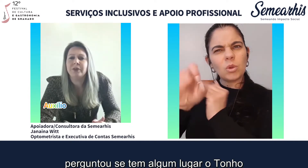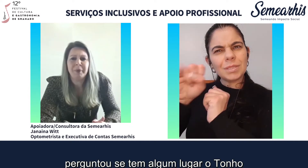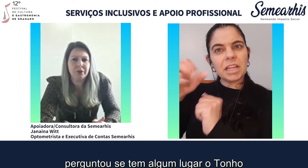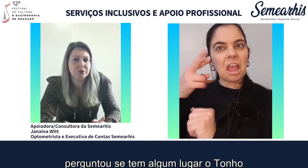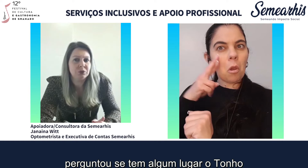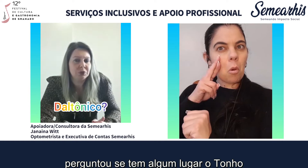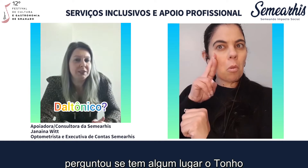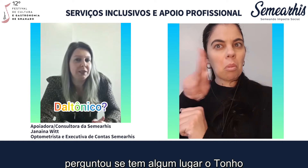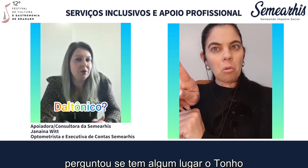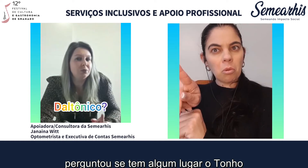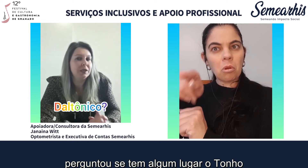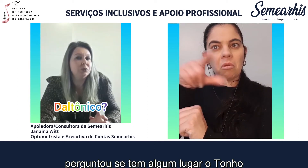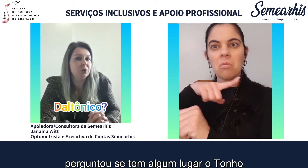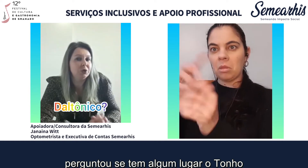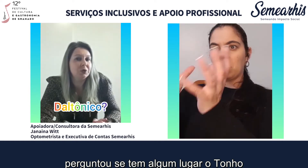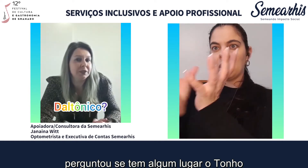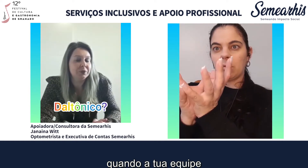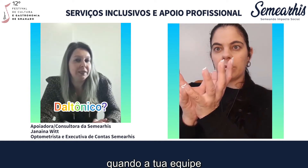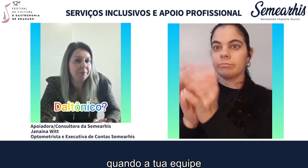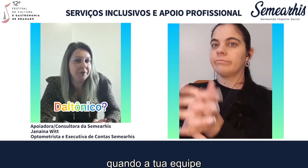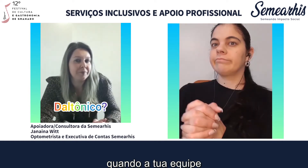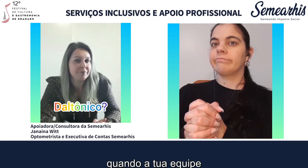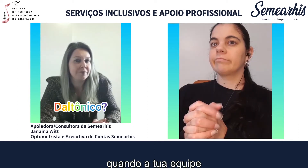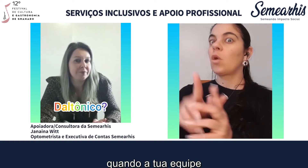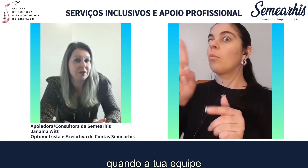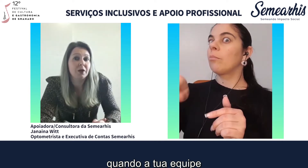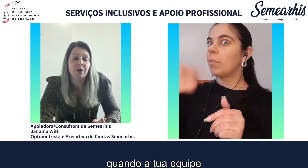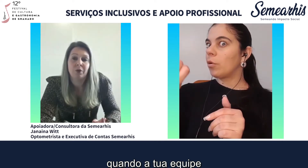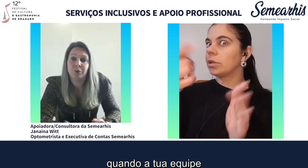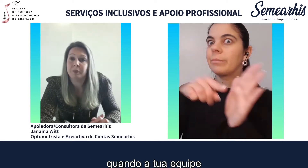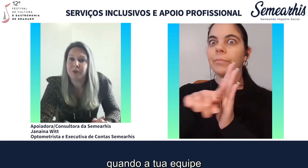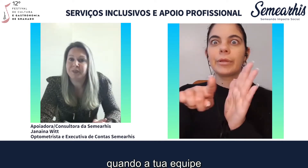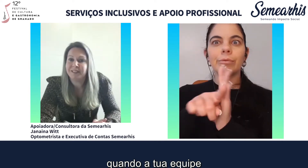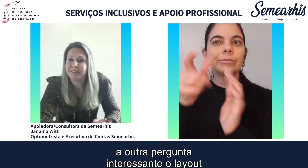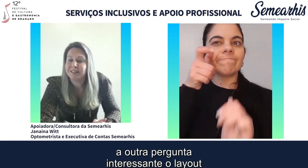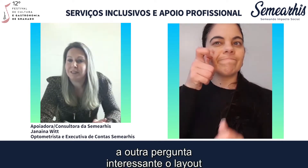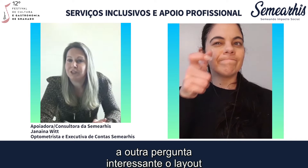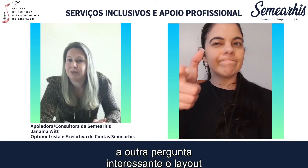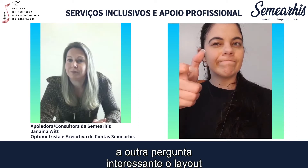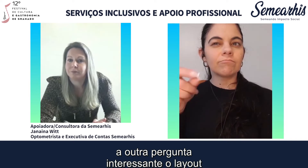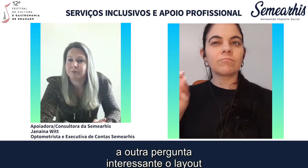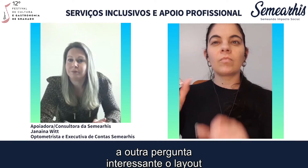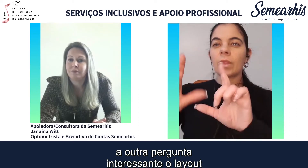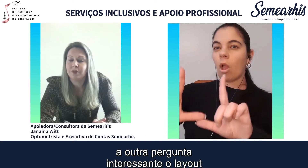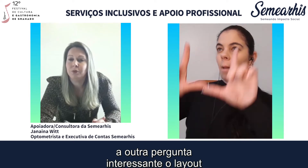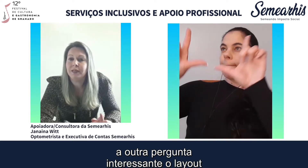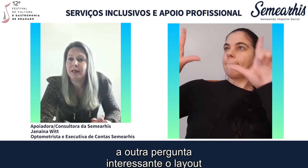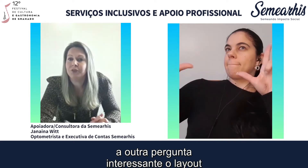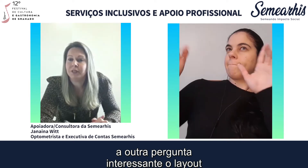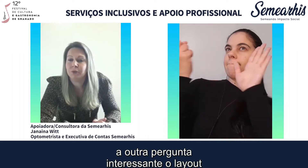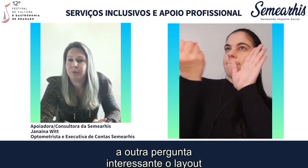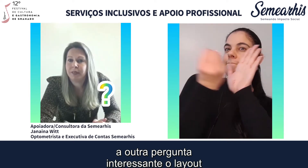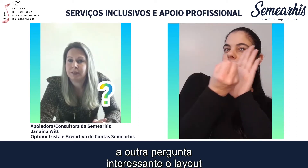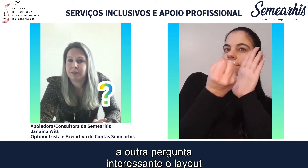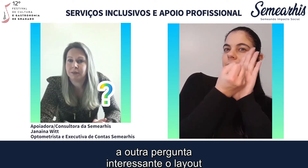Já perguntou se tem algum daltônico na tua equipe? Outra pergunta interessante. No layout